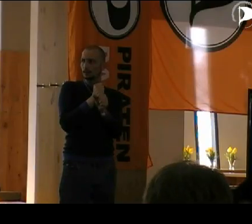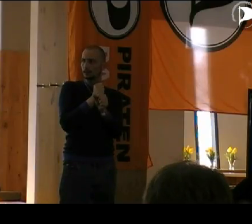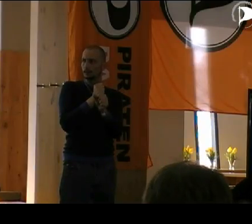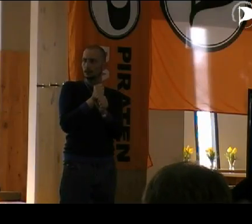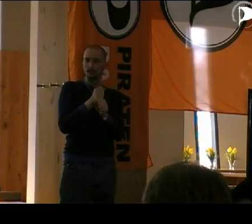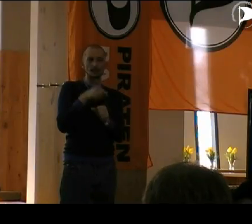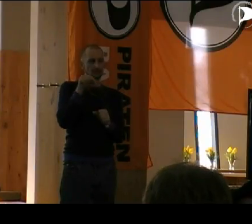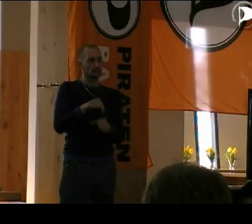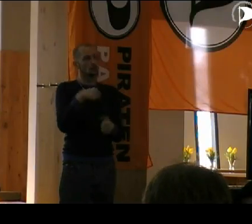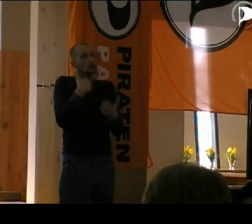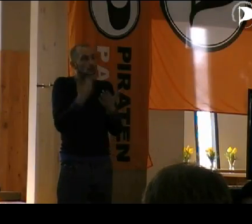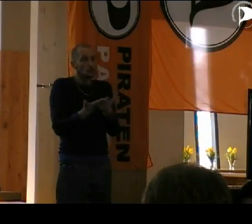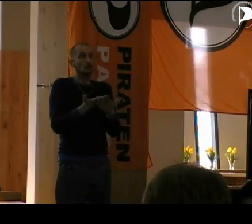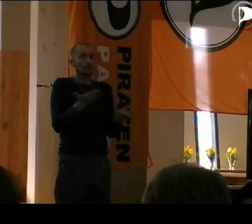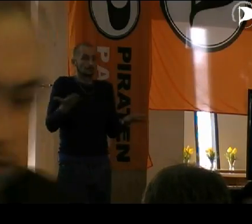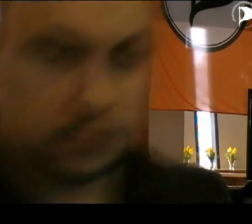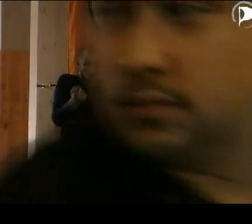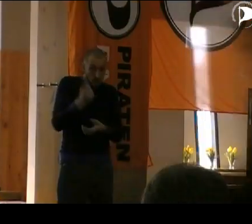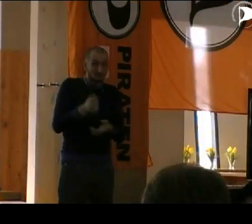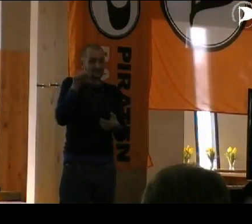nicht ausmalen und